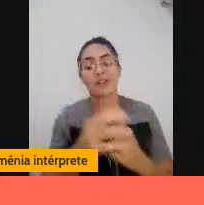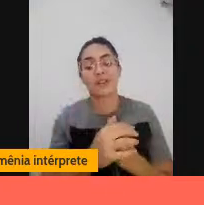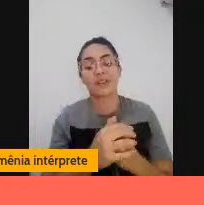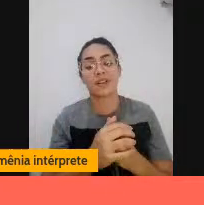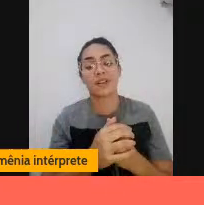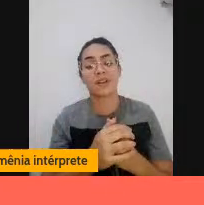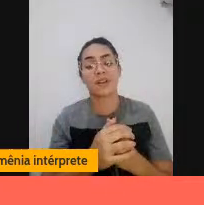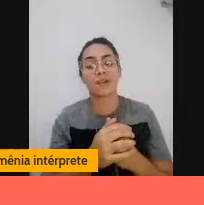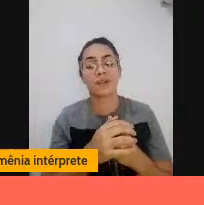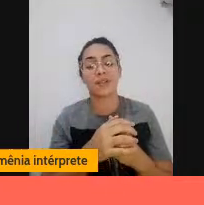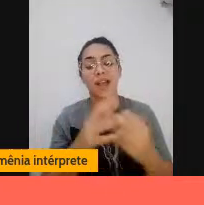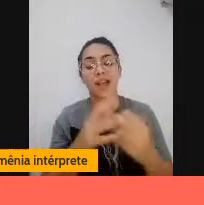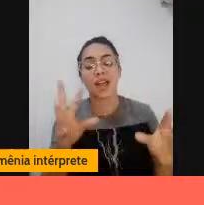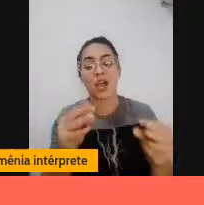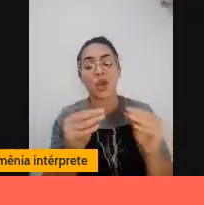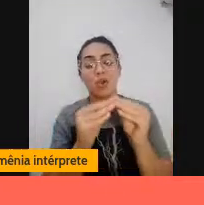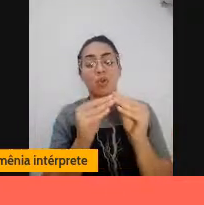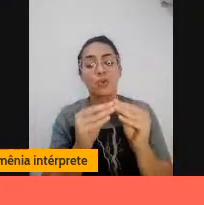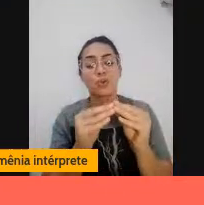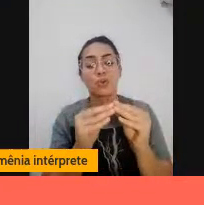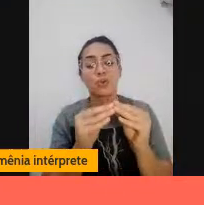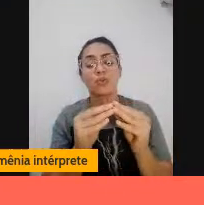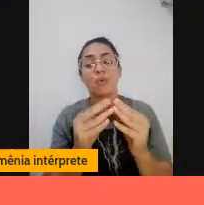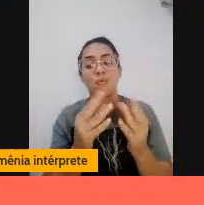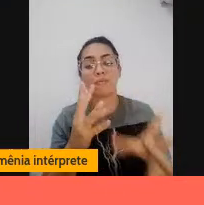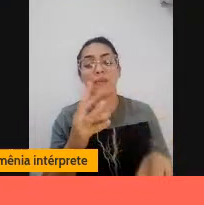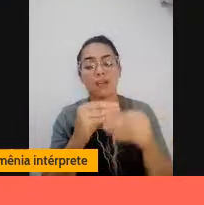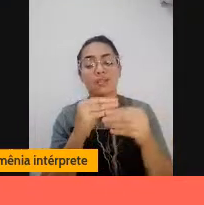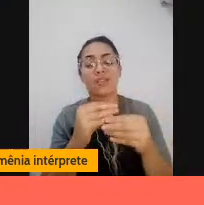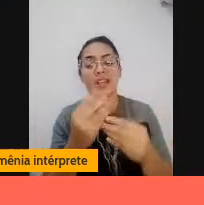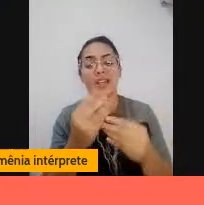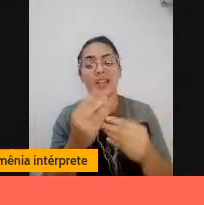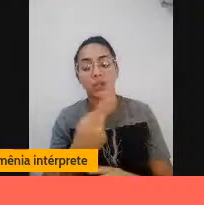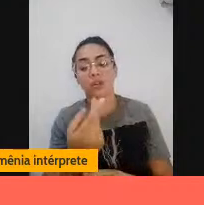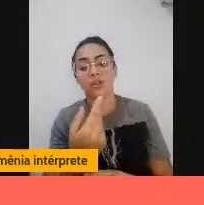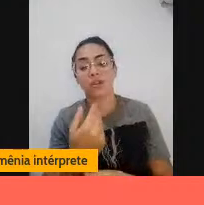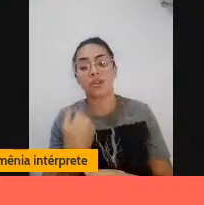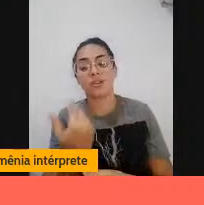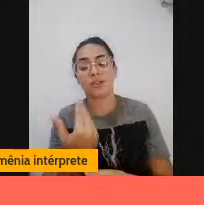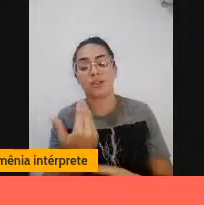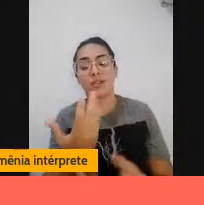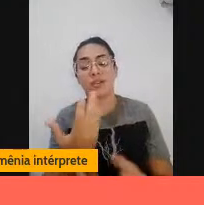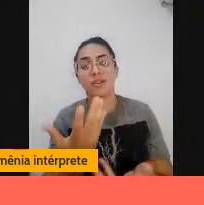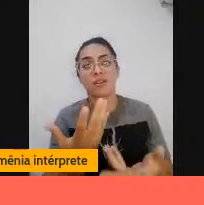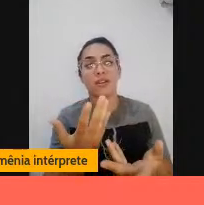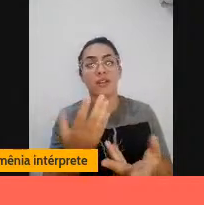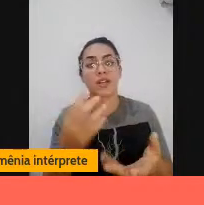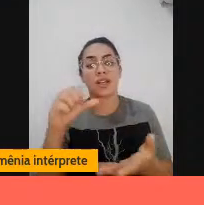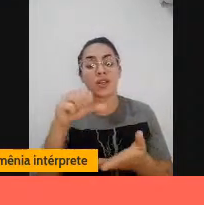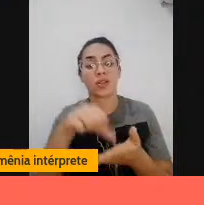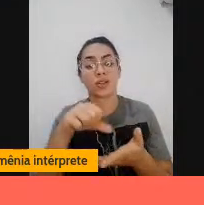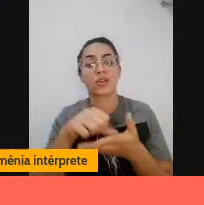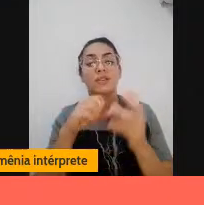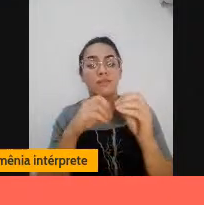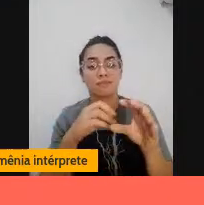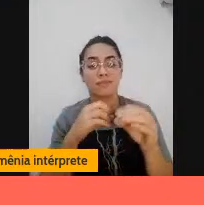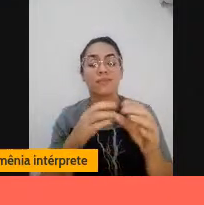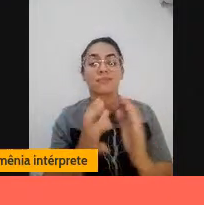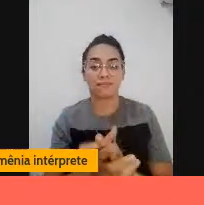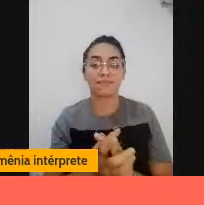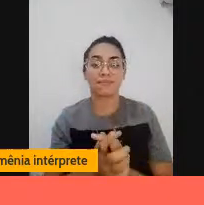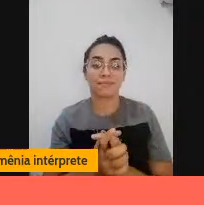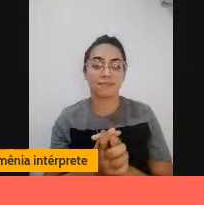essa composição entre eu e ele, dá o tom desse centro que a gente quer construir. Né? Um